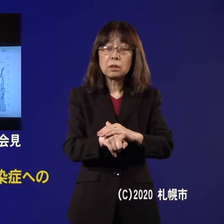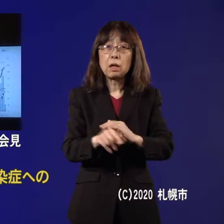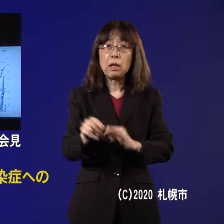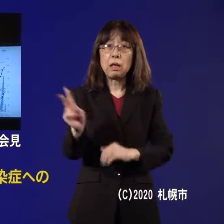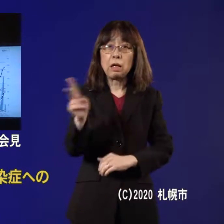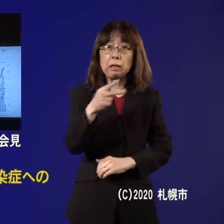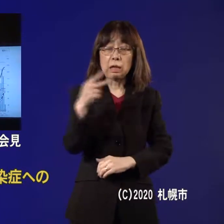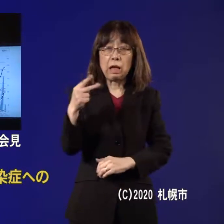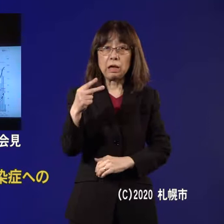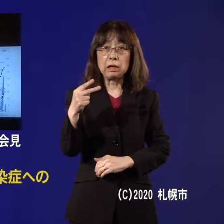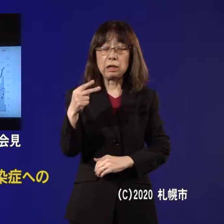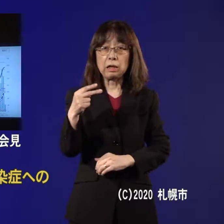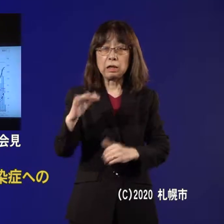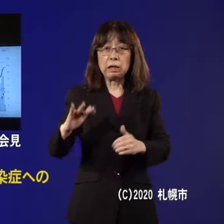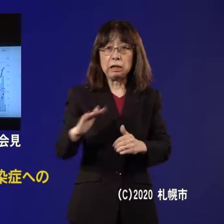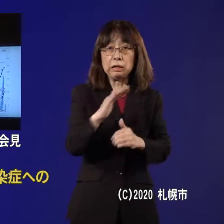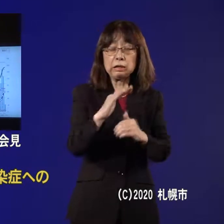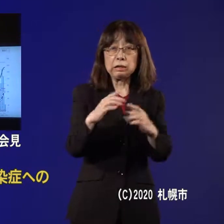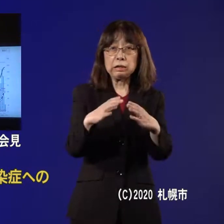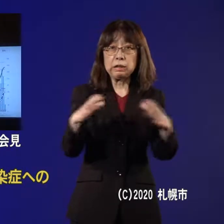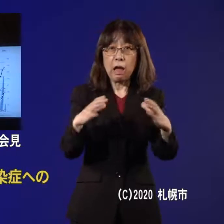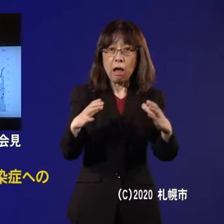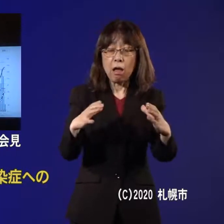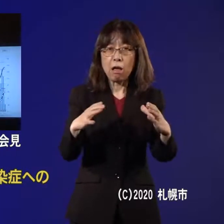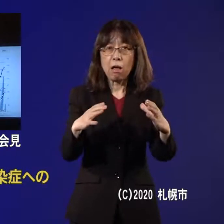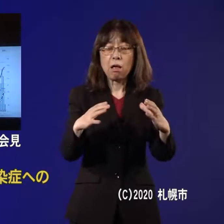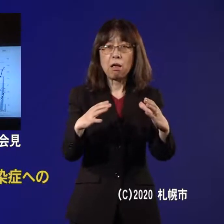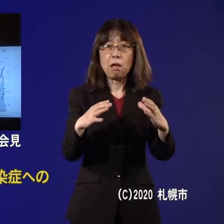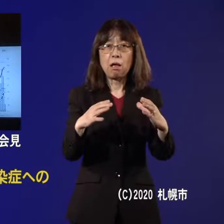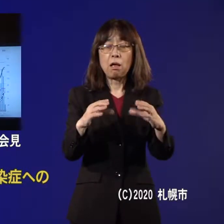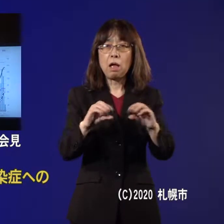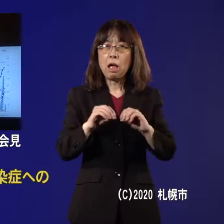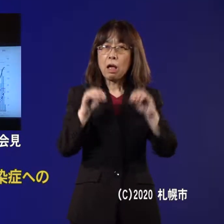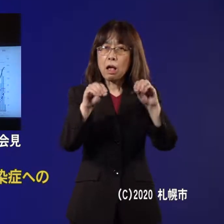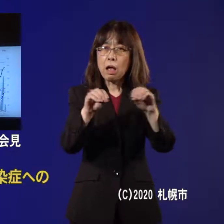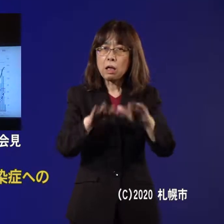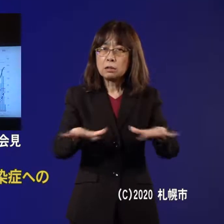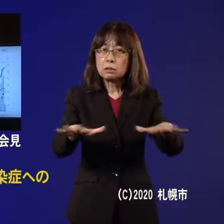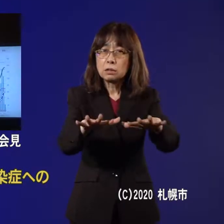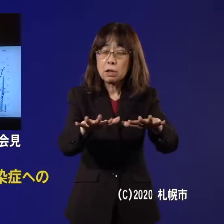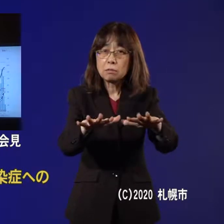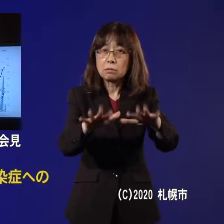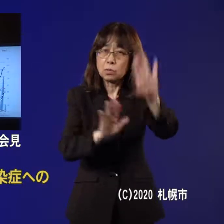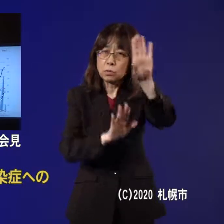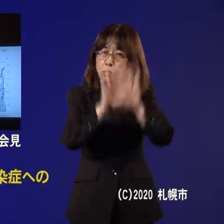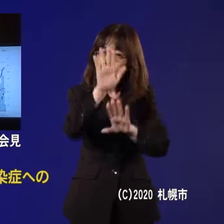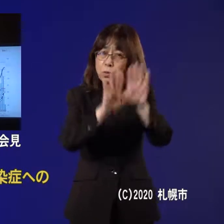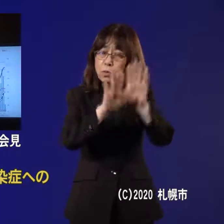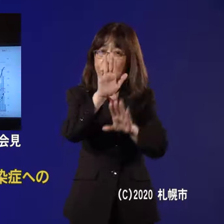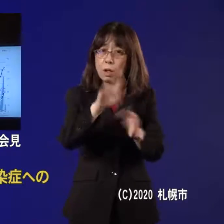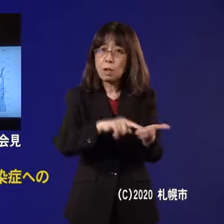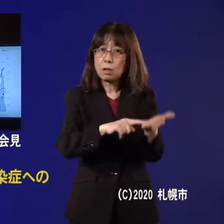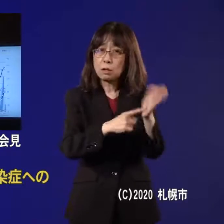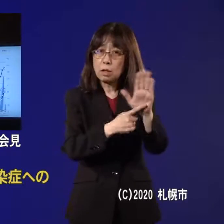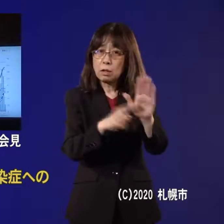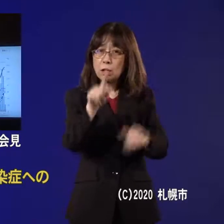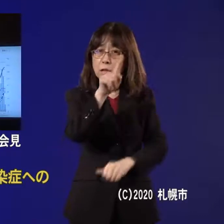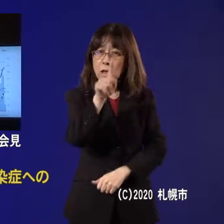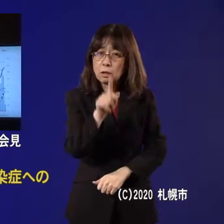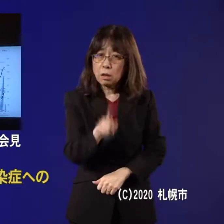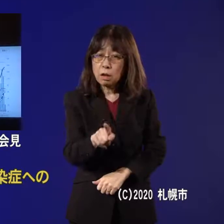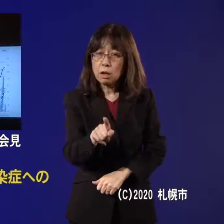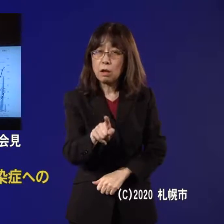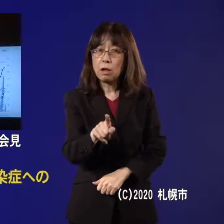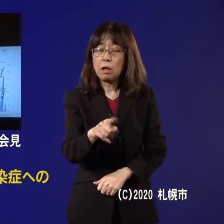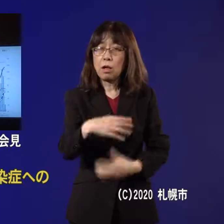波的な感染の拡大期に入ってきているのではないかということで、警